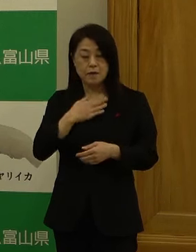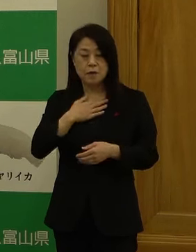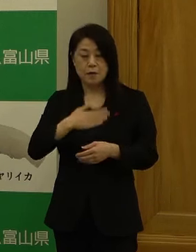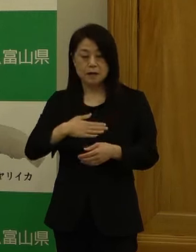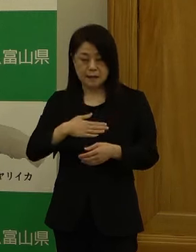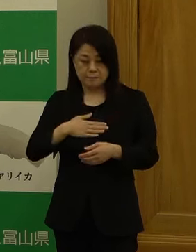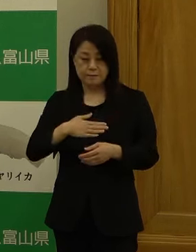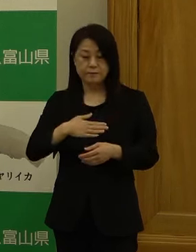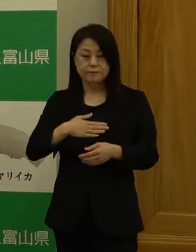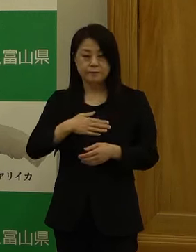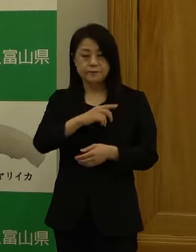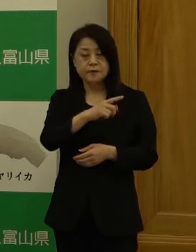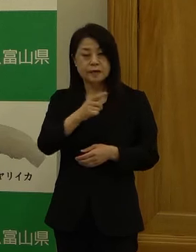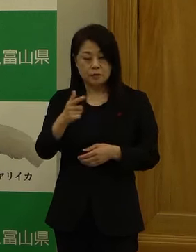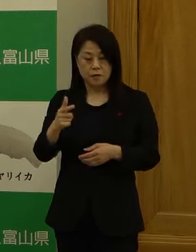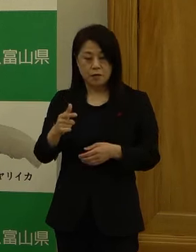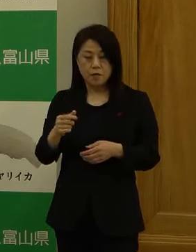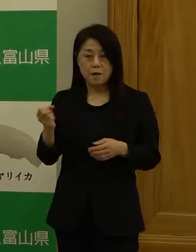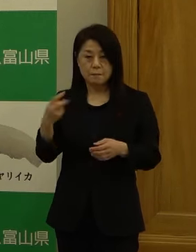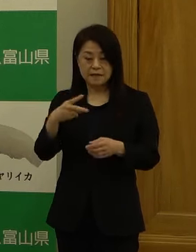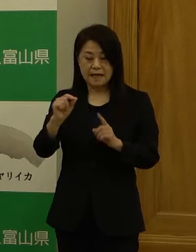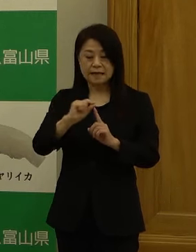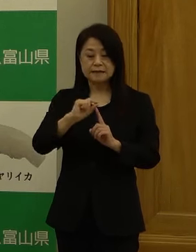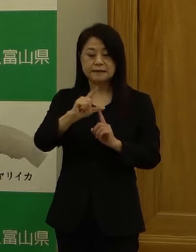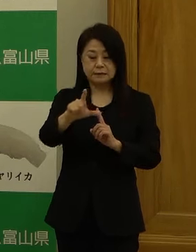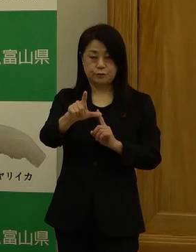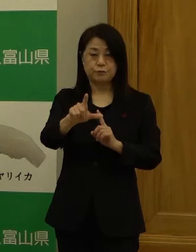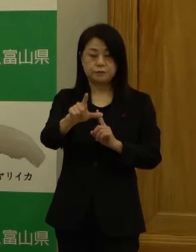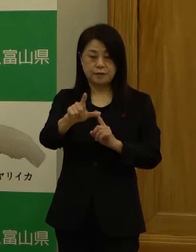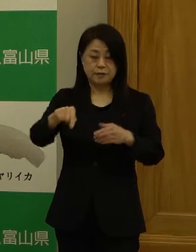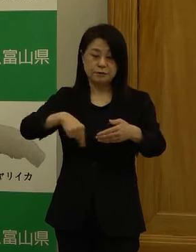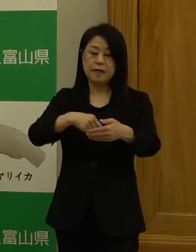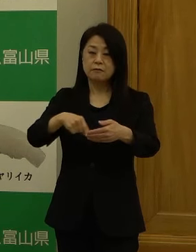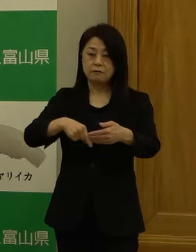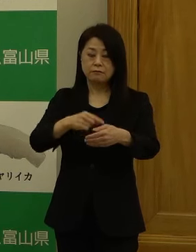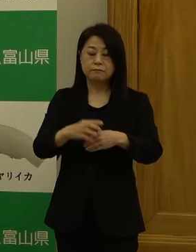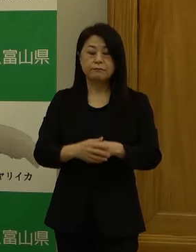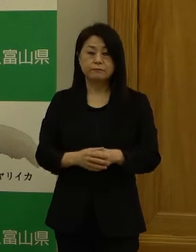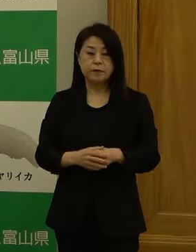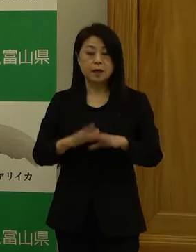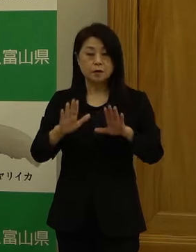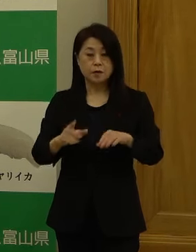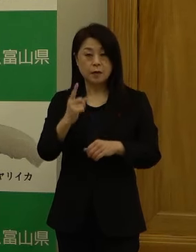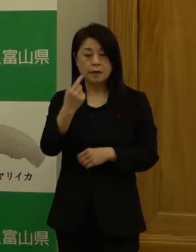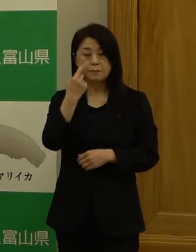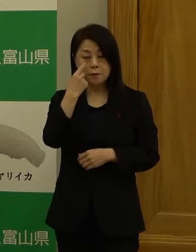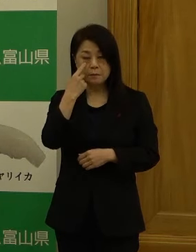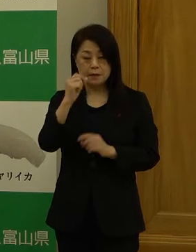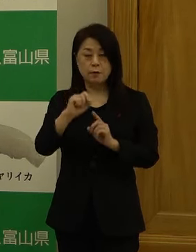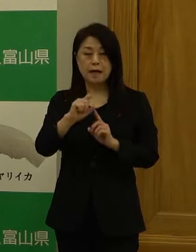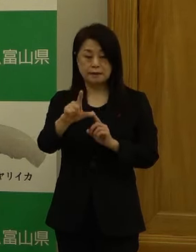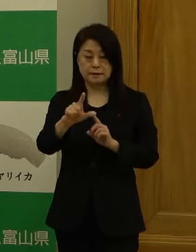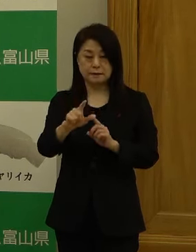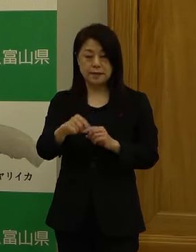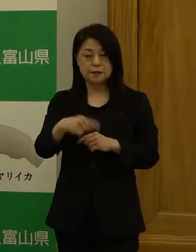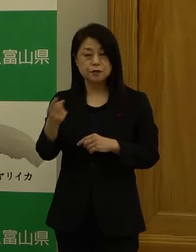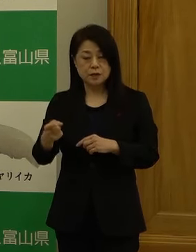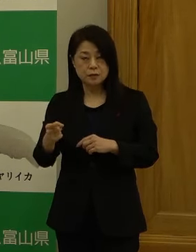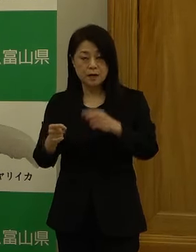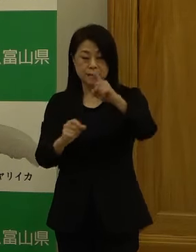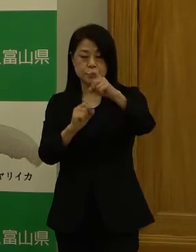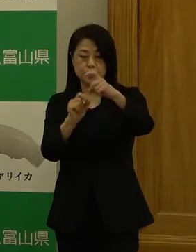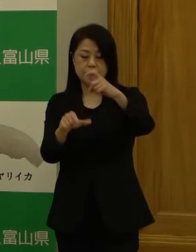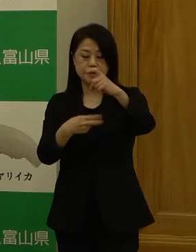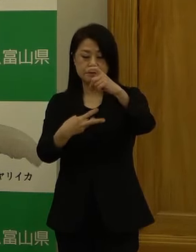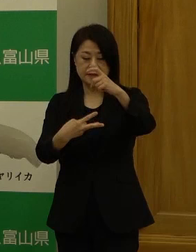ものを若い感性でまた発信をする、このようなことになっています。今日が1本目の配信です。次回の配信は10